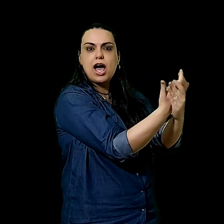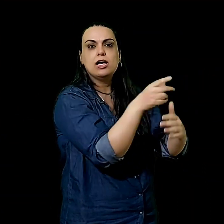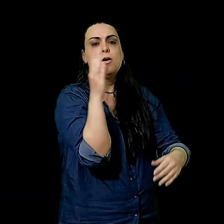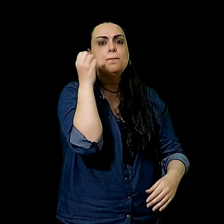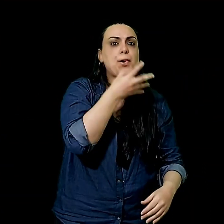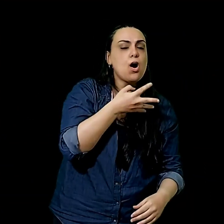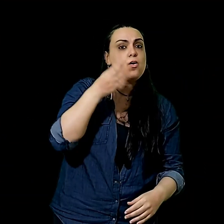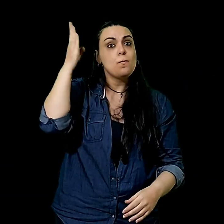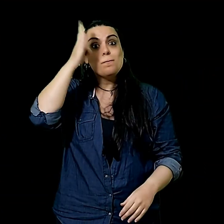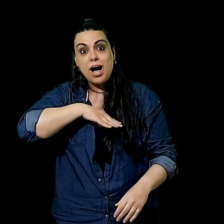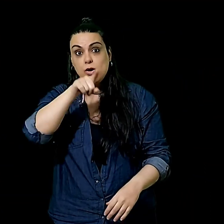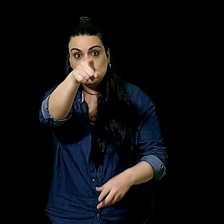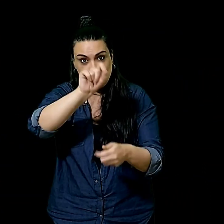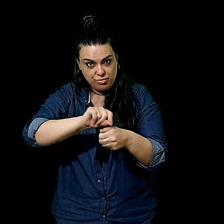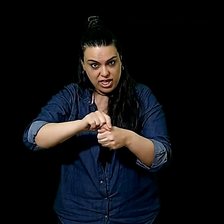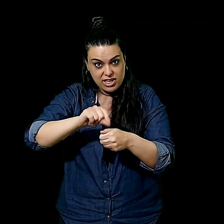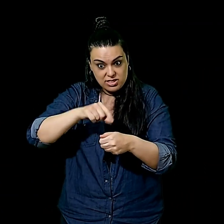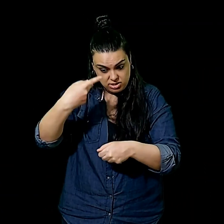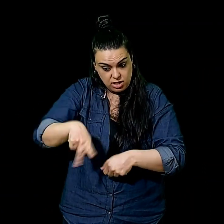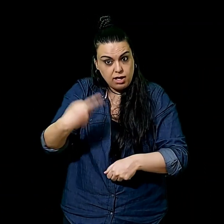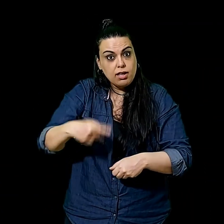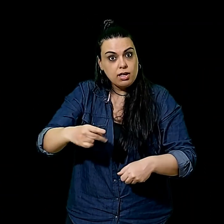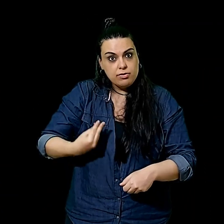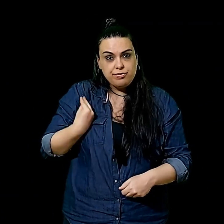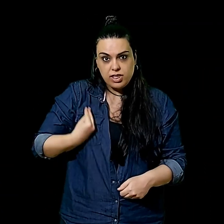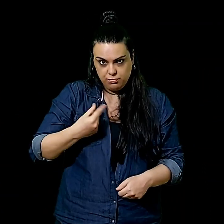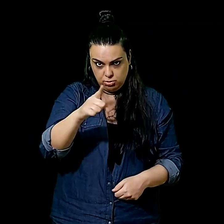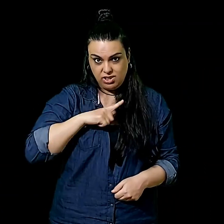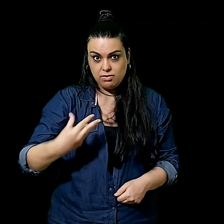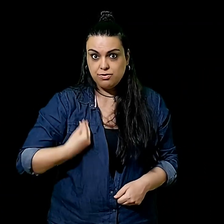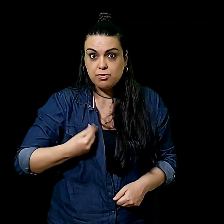que eu fizer aqui na terra,